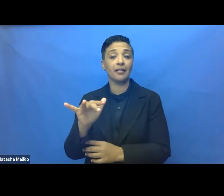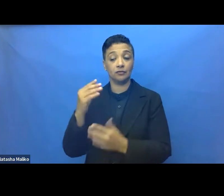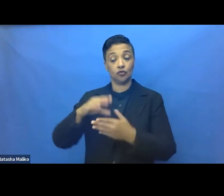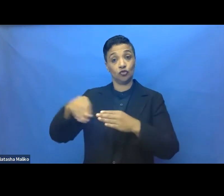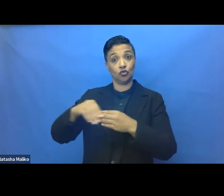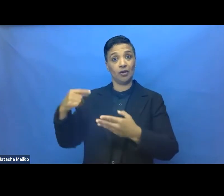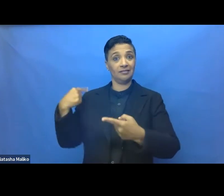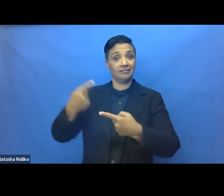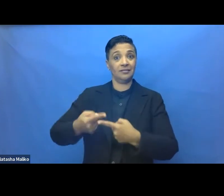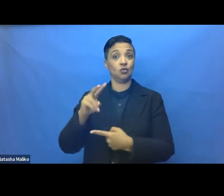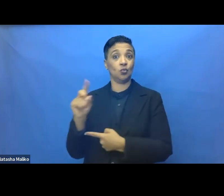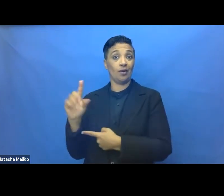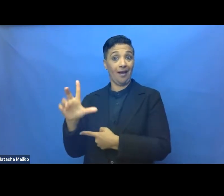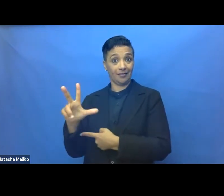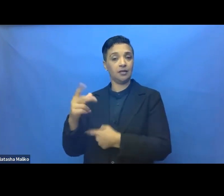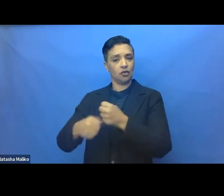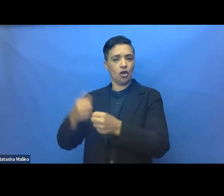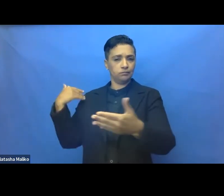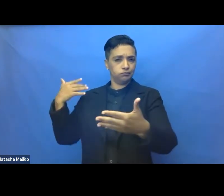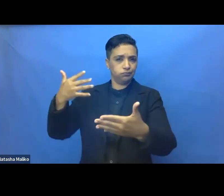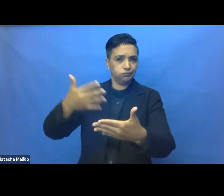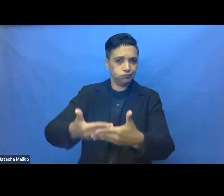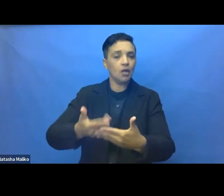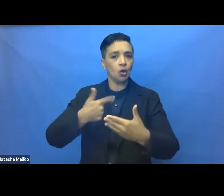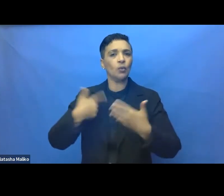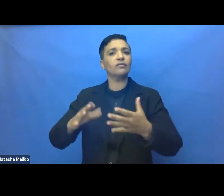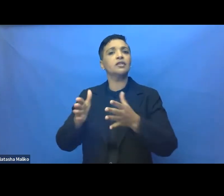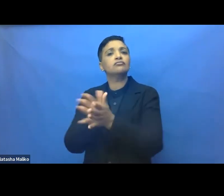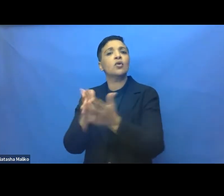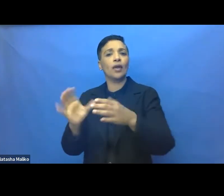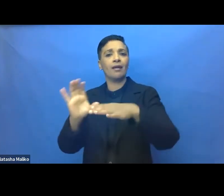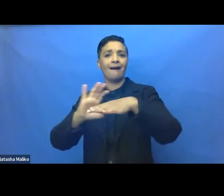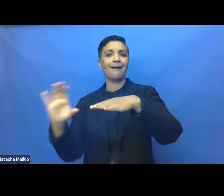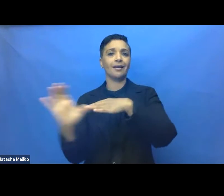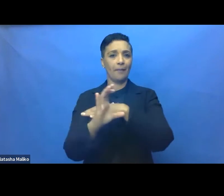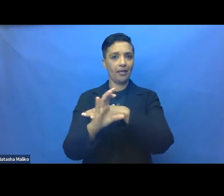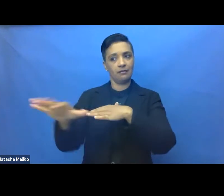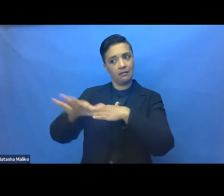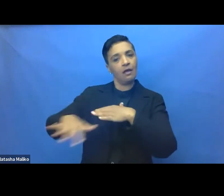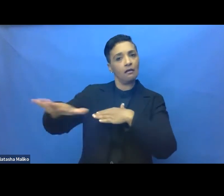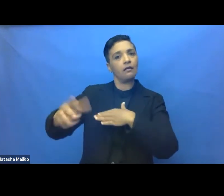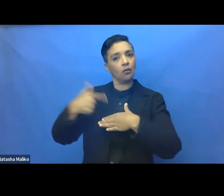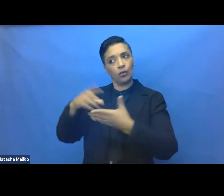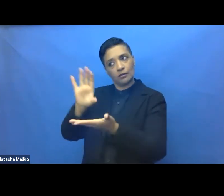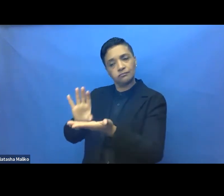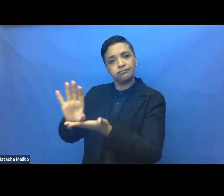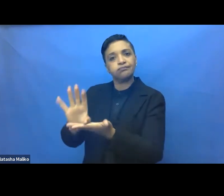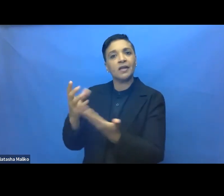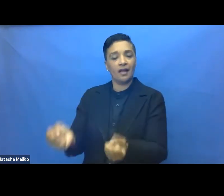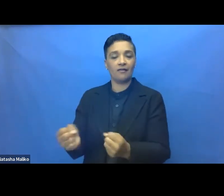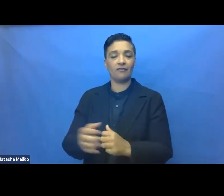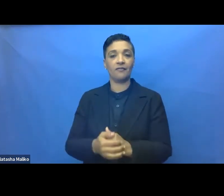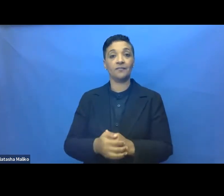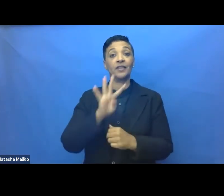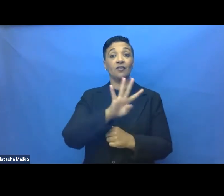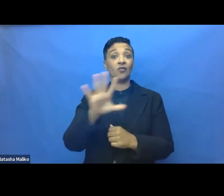s'est engagé à verser 35 millions de dollars depuis 2018 pour aider 9 pays des Caraïbes à